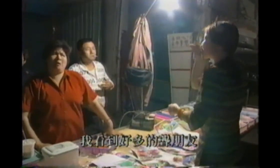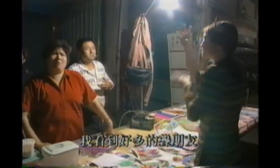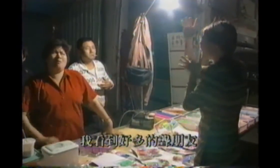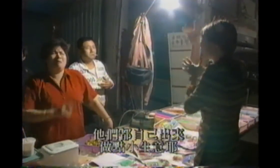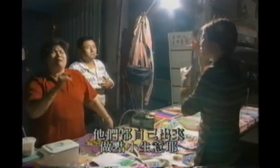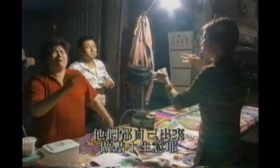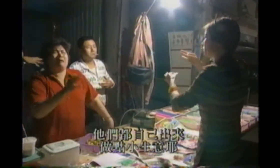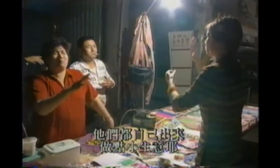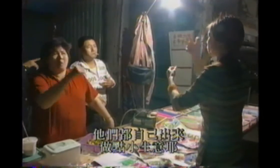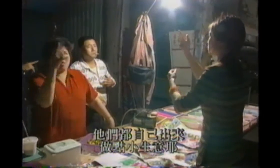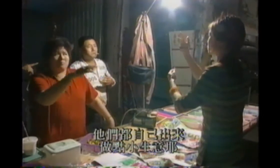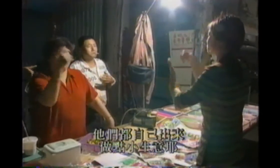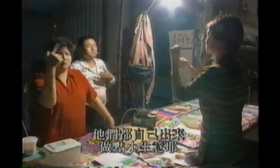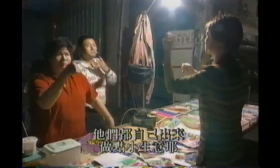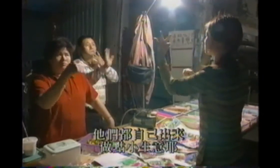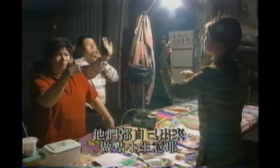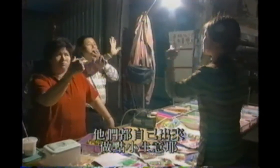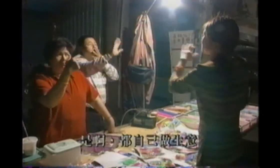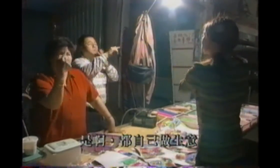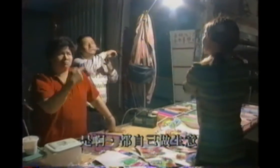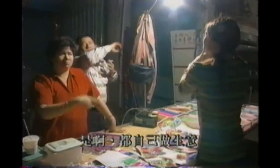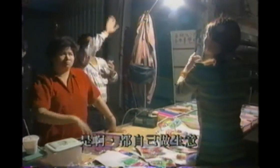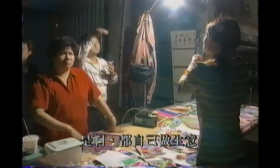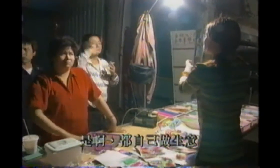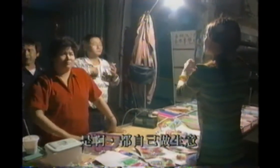朋友。他们都自己出来做点小生意。 是啊，都自己做生